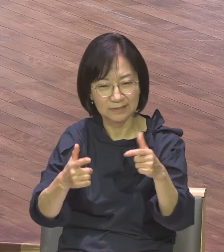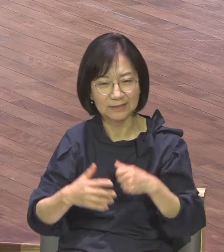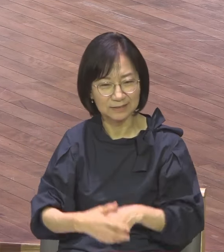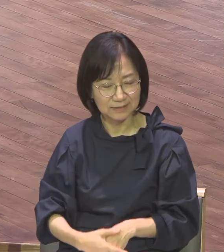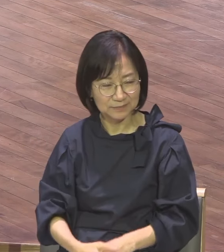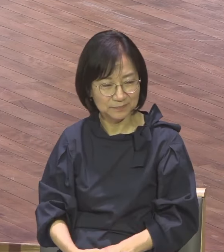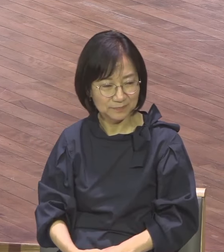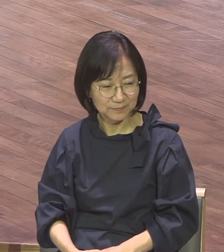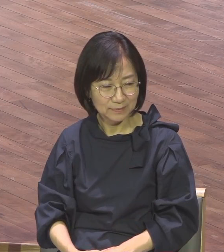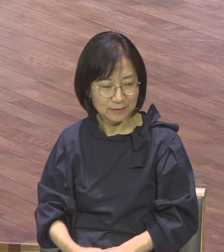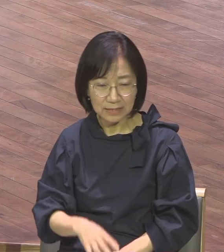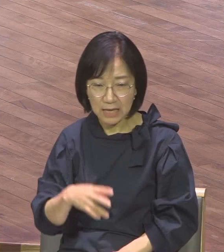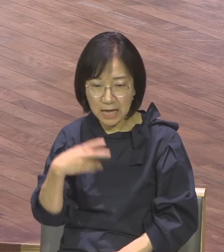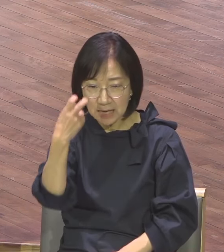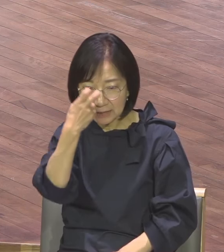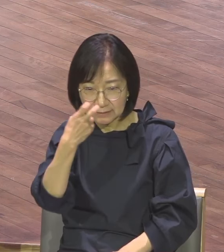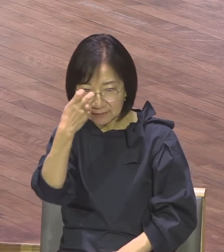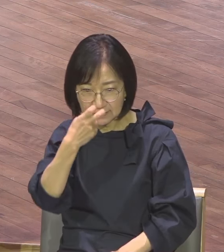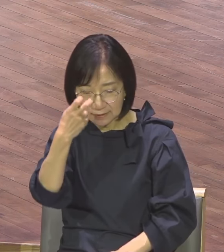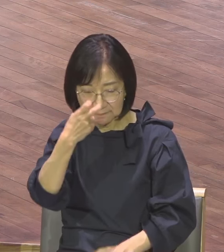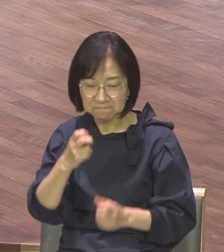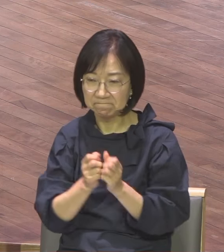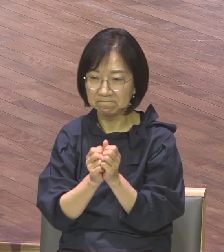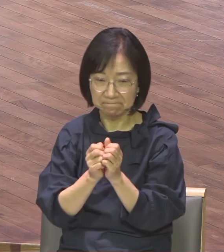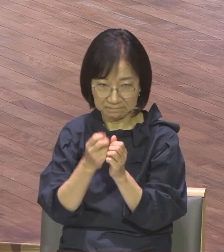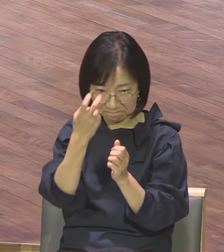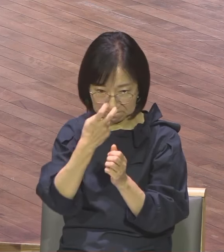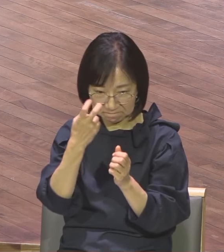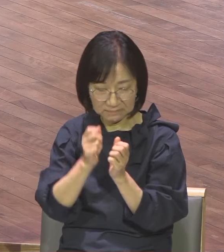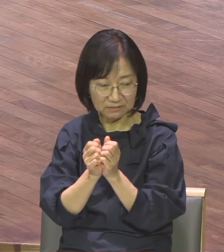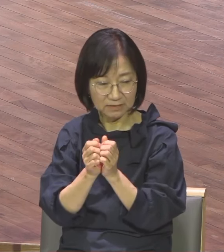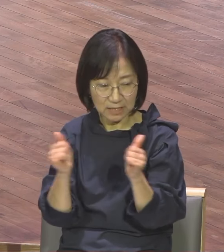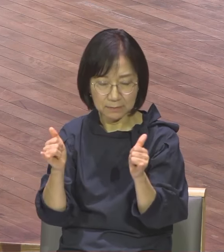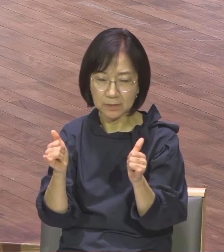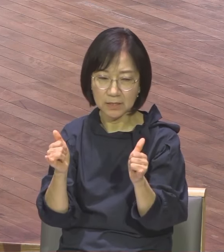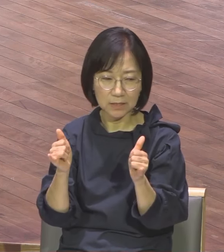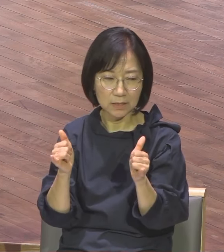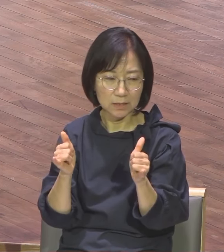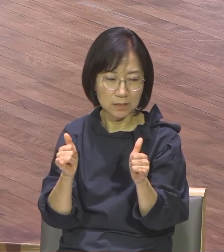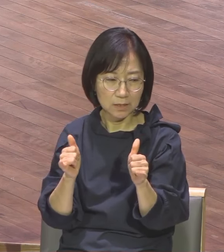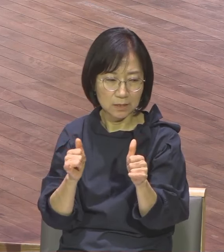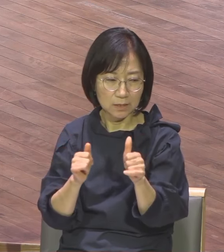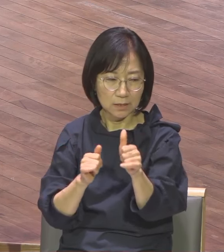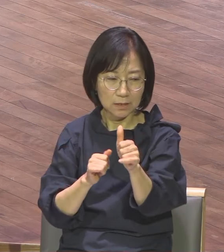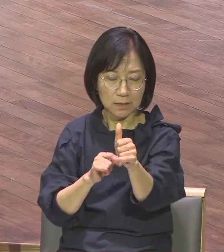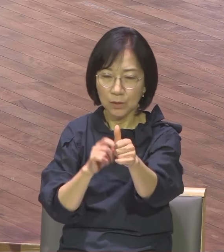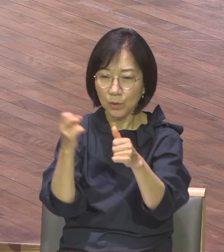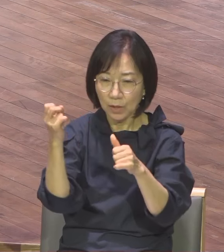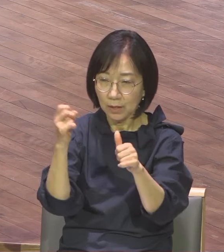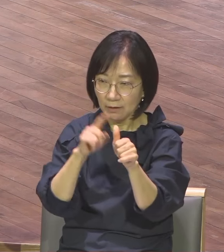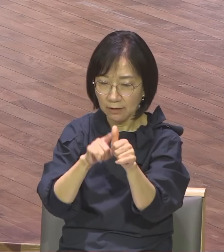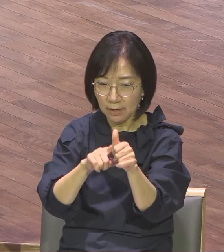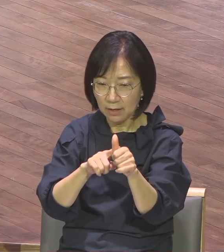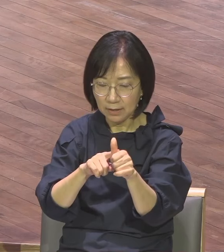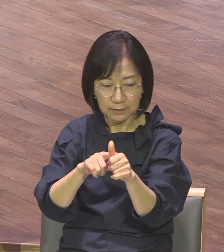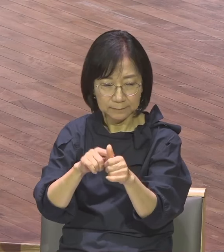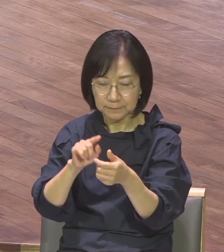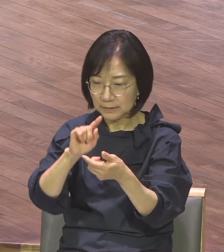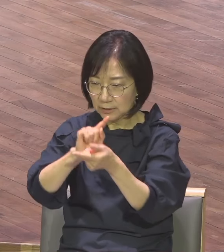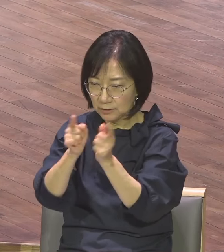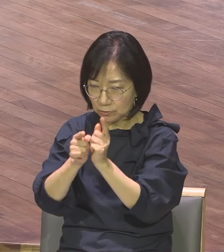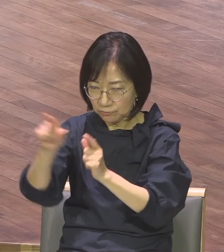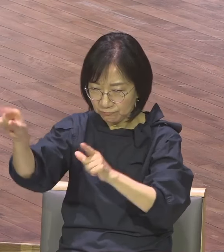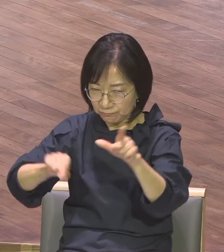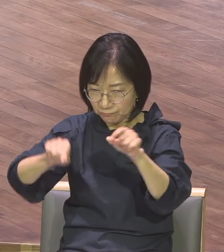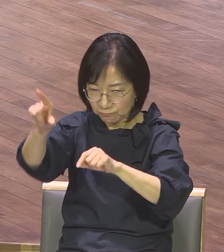불스를 감독했던 필 잭슨 이 사람도 유명한 사람. 필 잭슨 감독 명감독 있었잖아요. 또 함께 뛰었던. 스코트